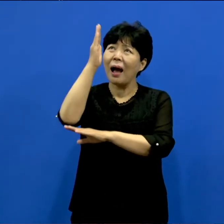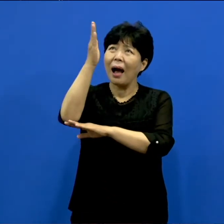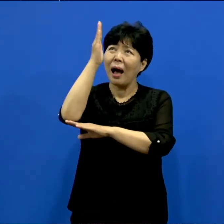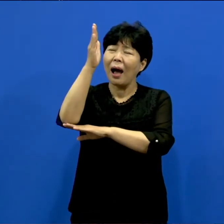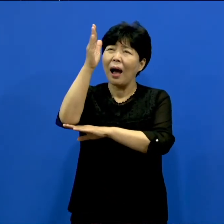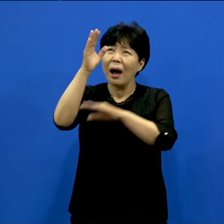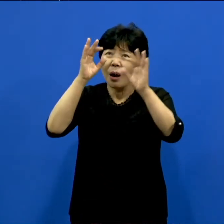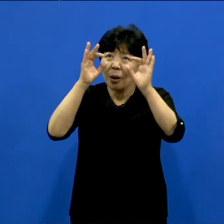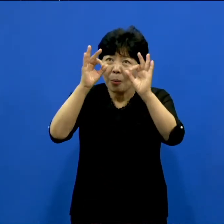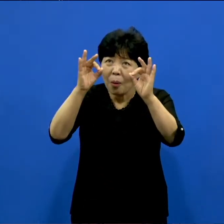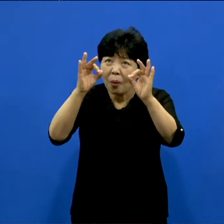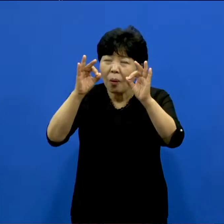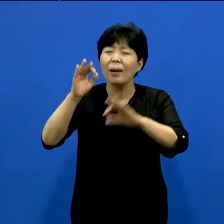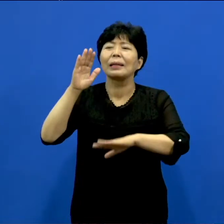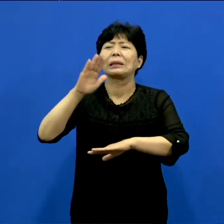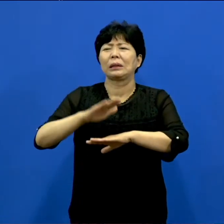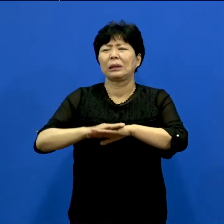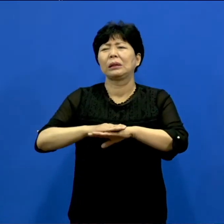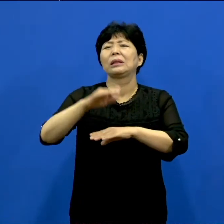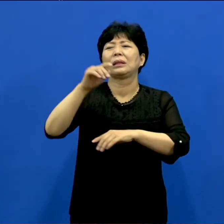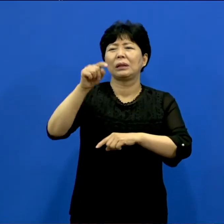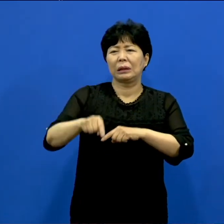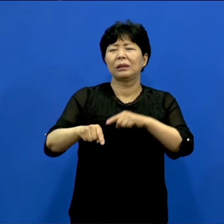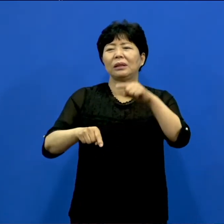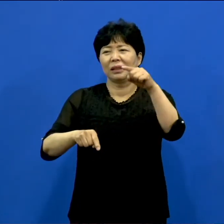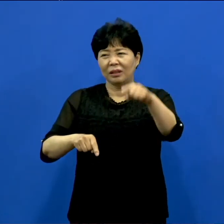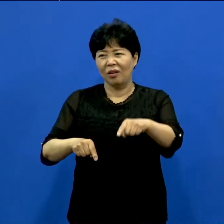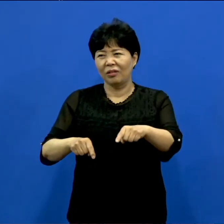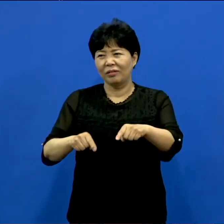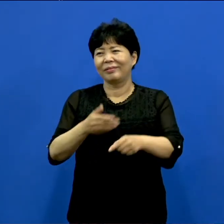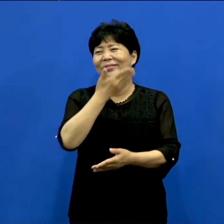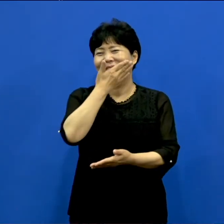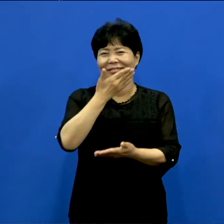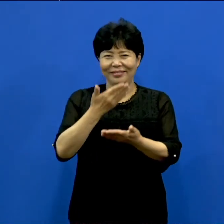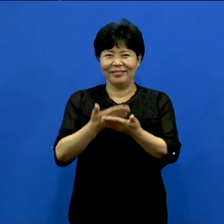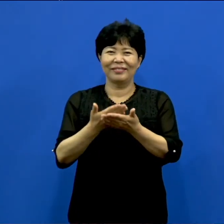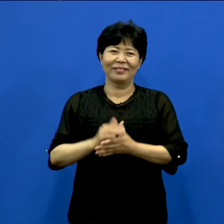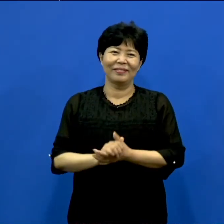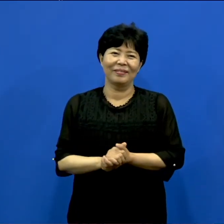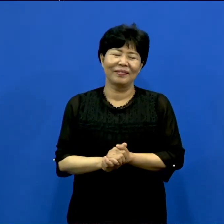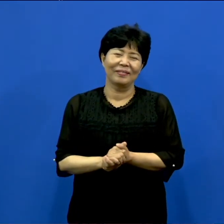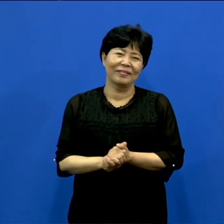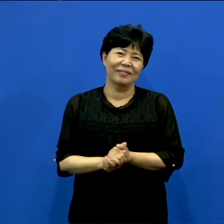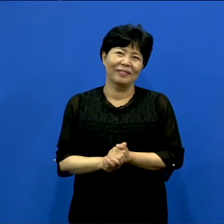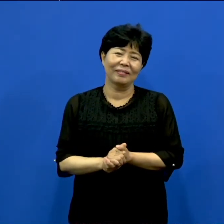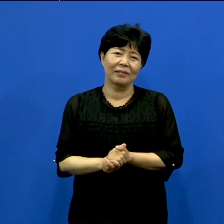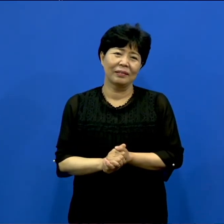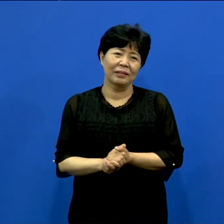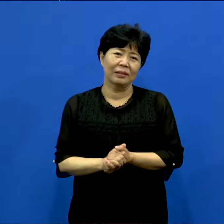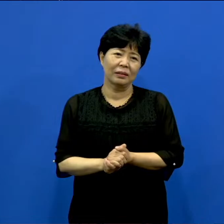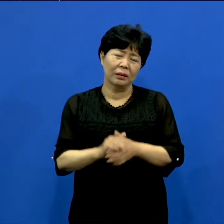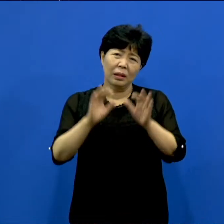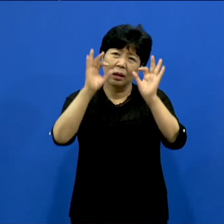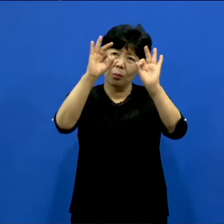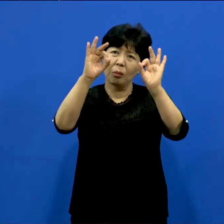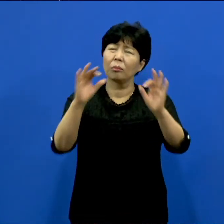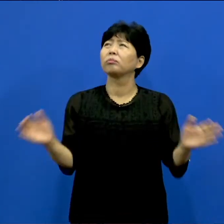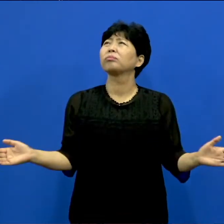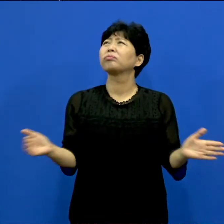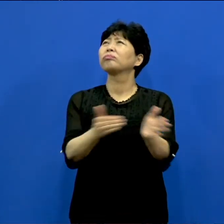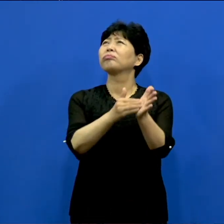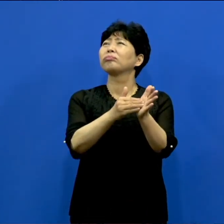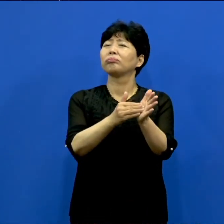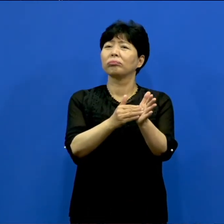거예요. 이게 이제 우리의 가장 큰 과제예요, 오늘날의 신앙에. 듣고 끝나버리는 것, 듣고 알고